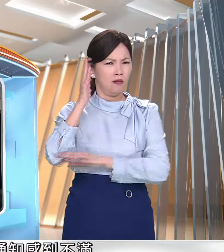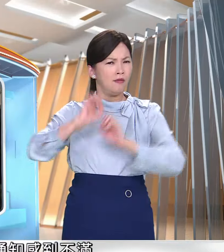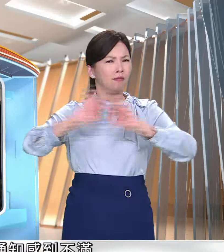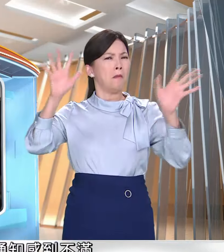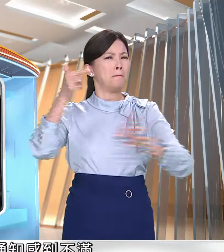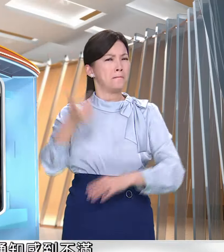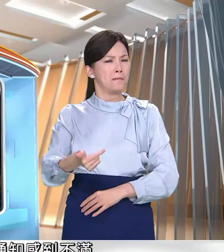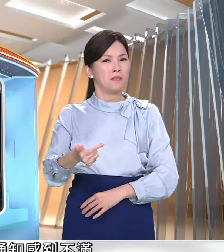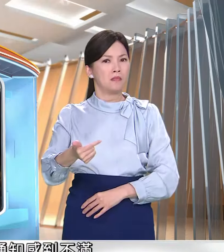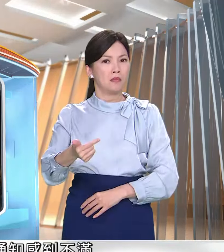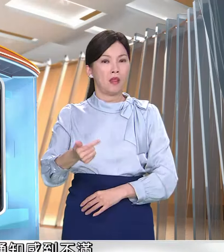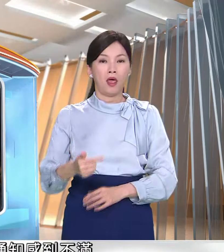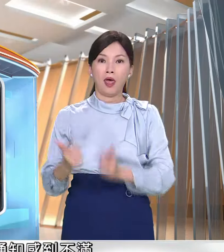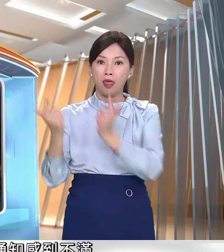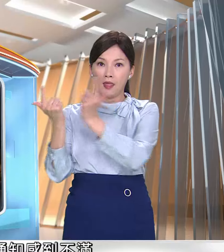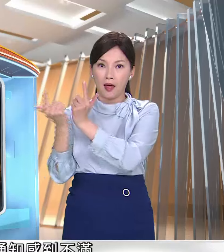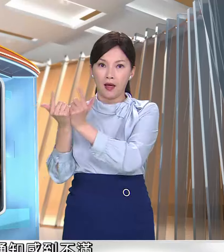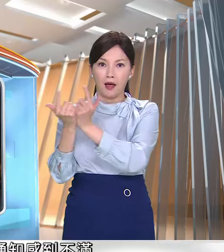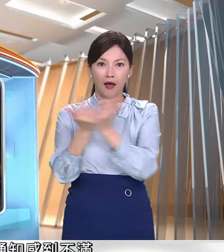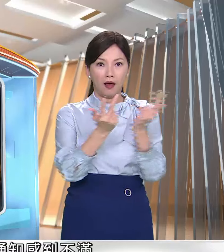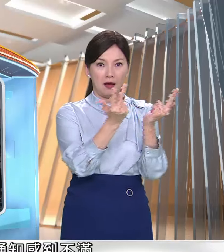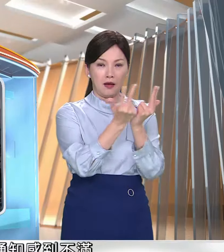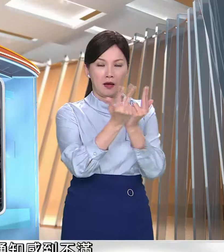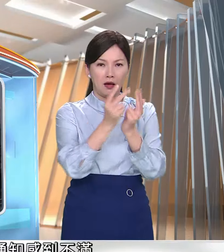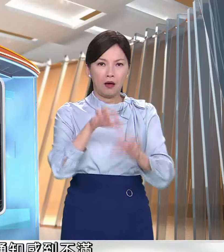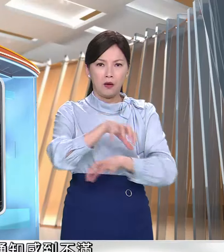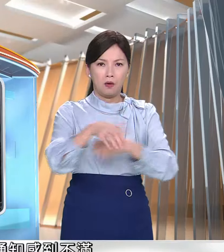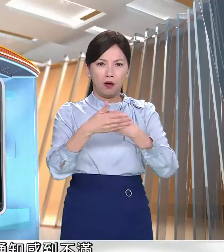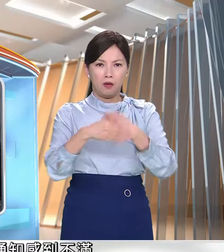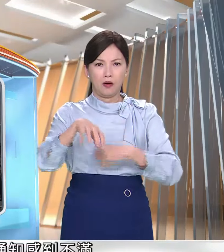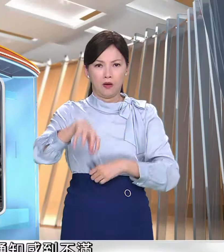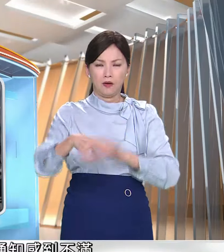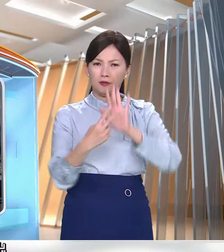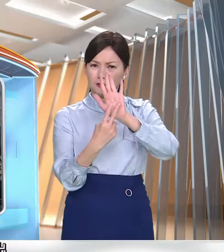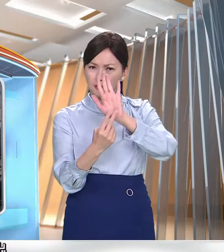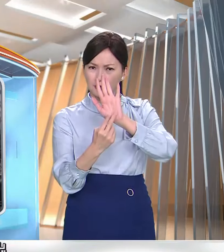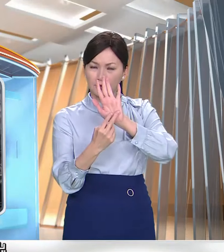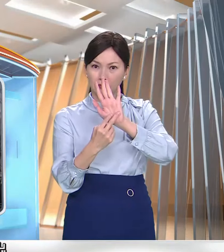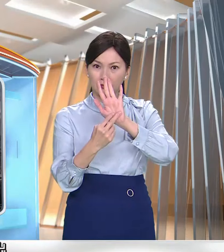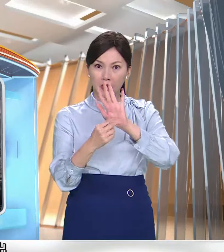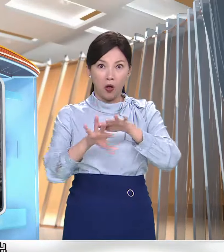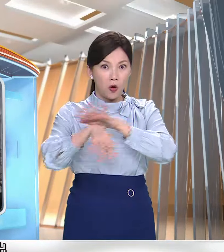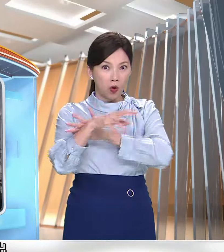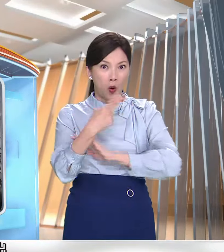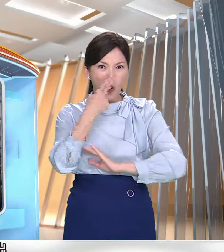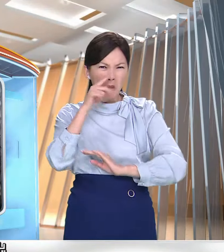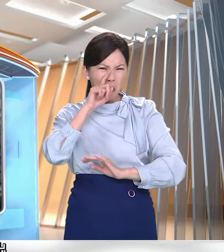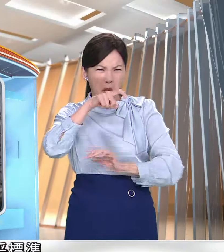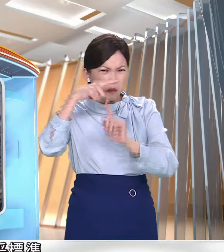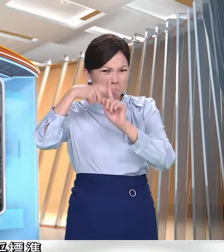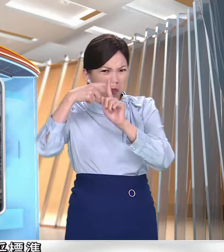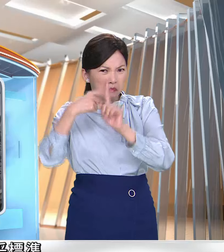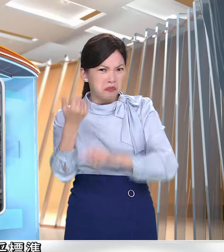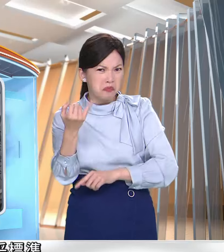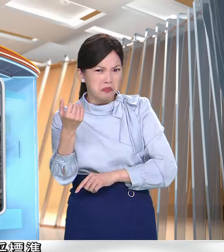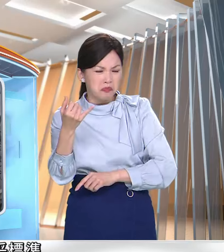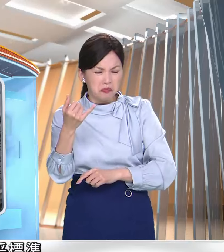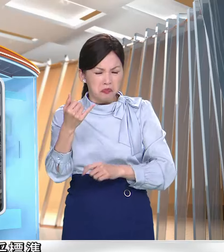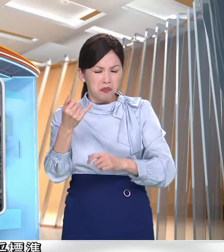方政府太晚通知感到不满。而双北市环保局指出，监测空气品质都